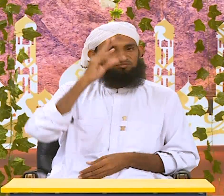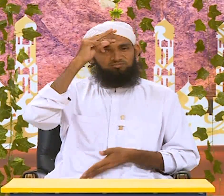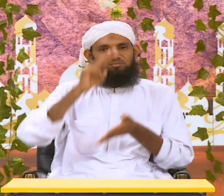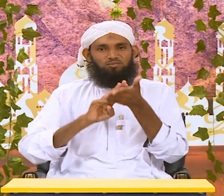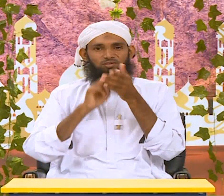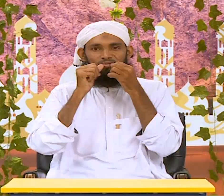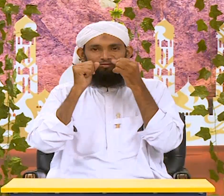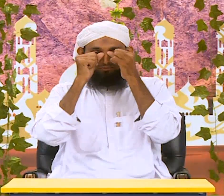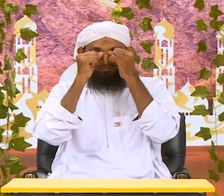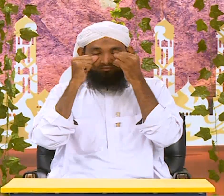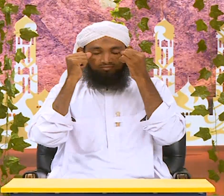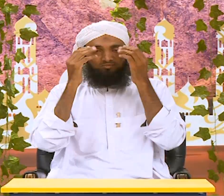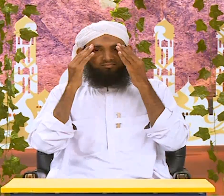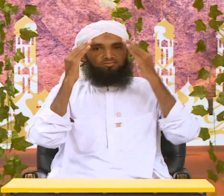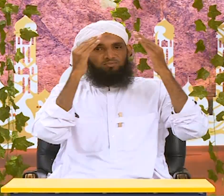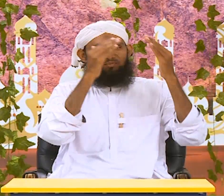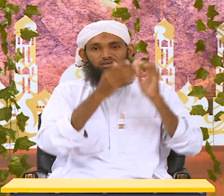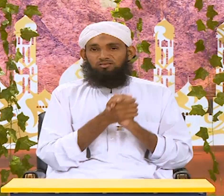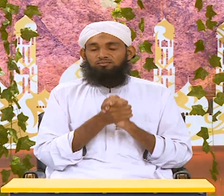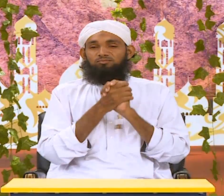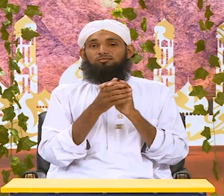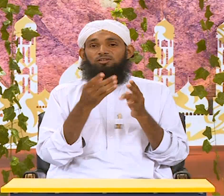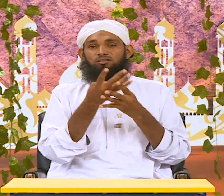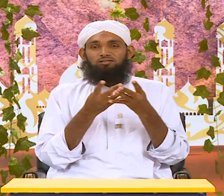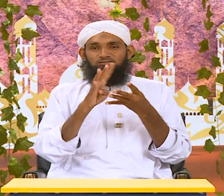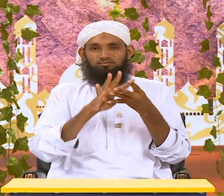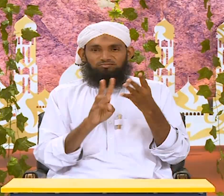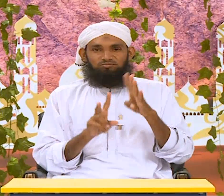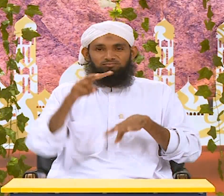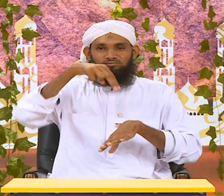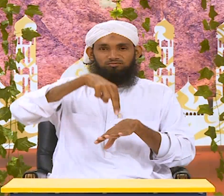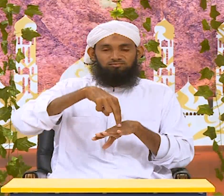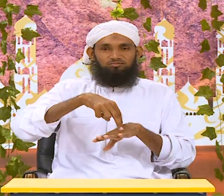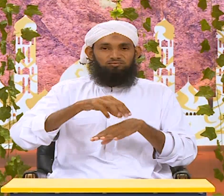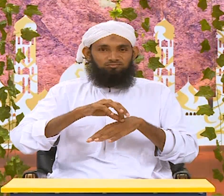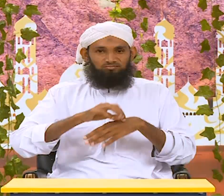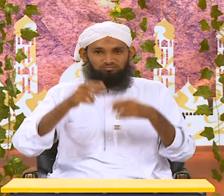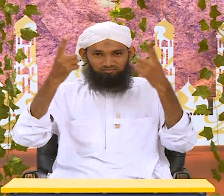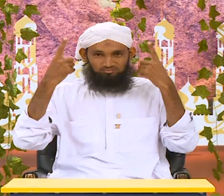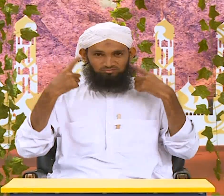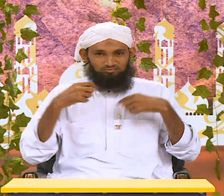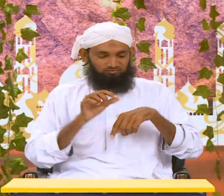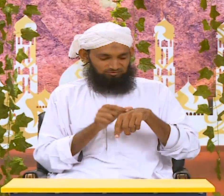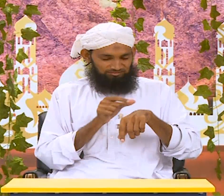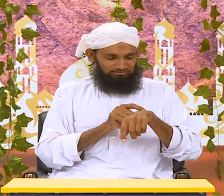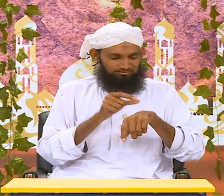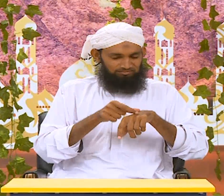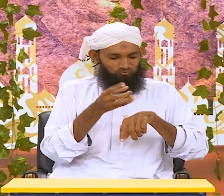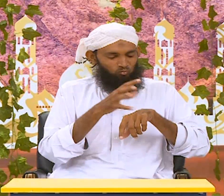صلی اللہ علیہ وآلہ وصحبہ وسلم چارپائی سے اٹھے تو آپ کے جسم مبارک پر باندھ کے نشانات پڑے ہوئے تھے۔ آقا